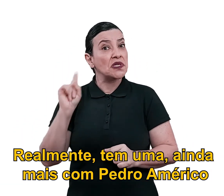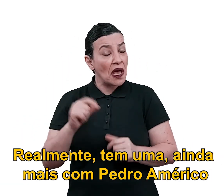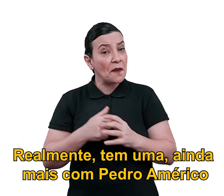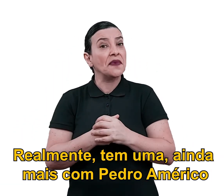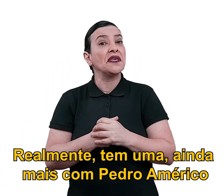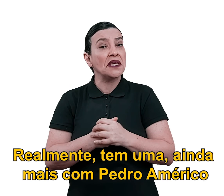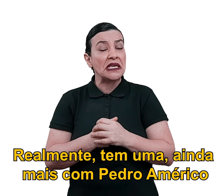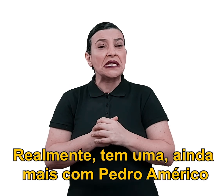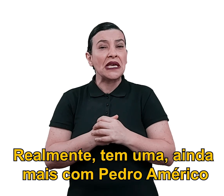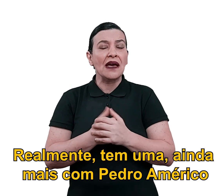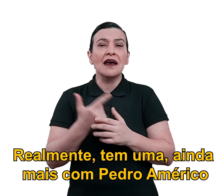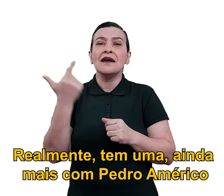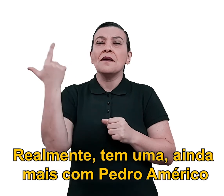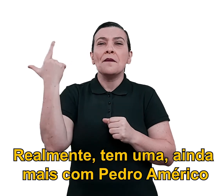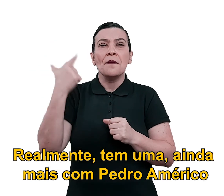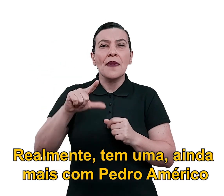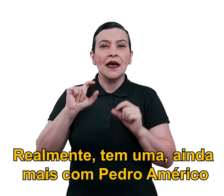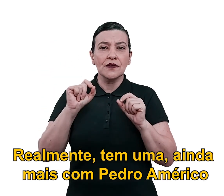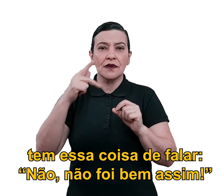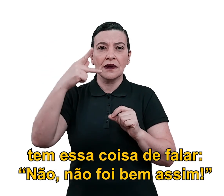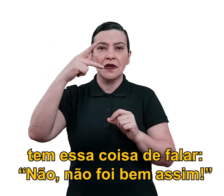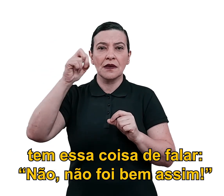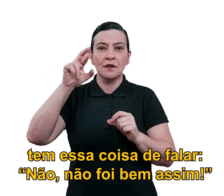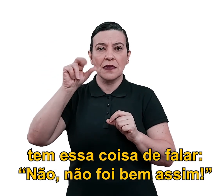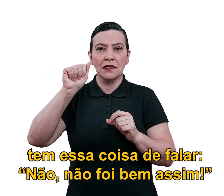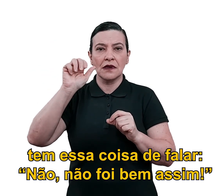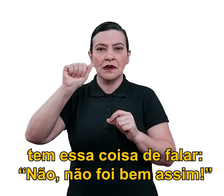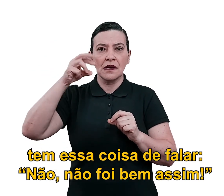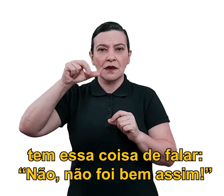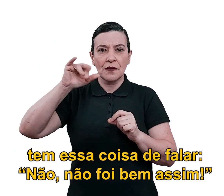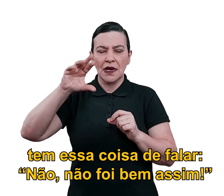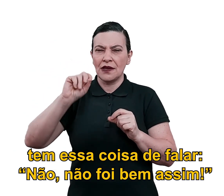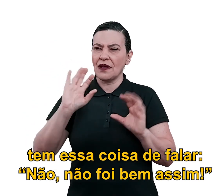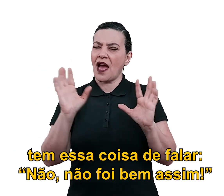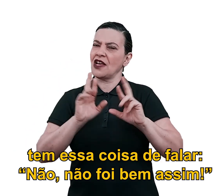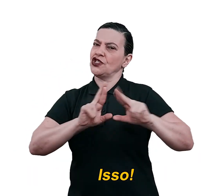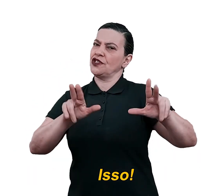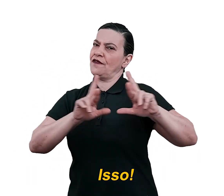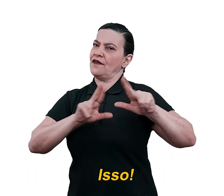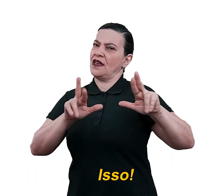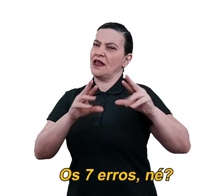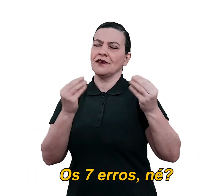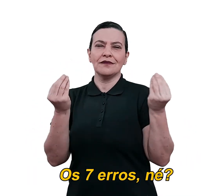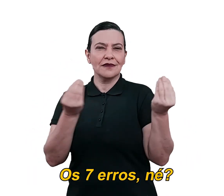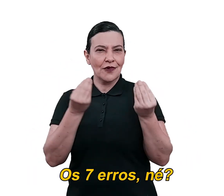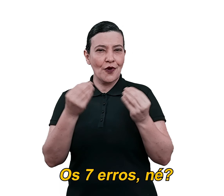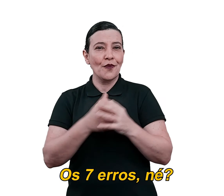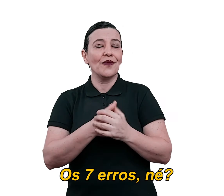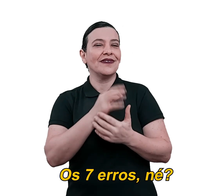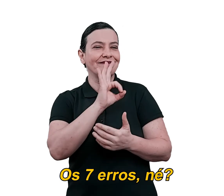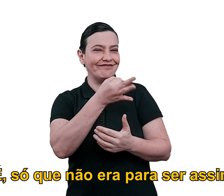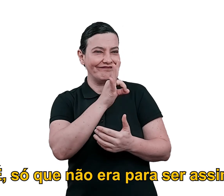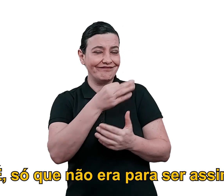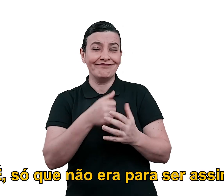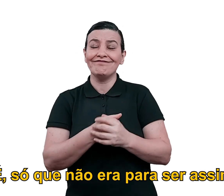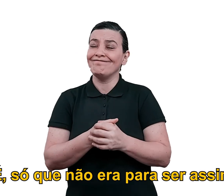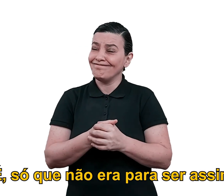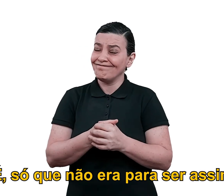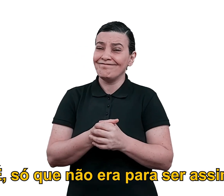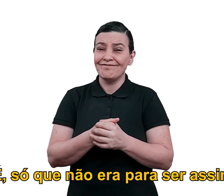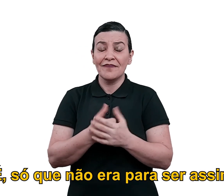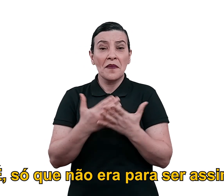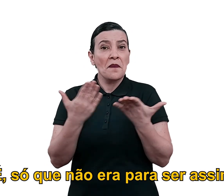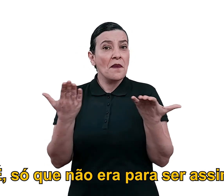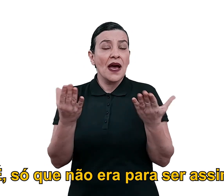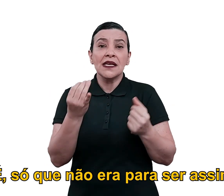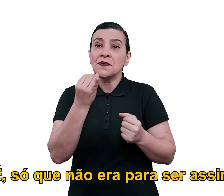Realmente tem ainda mais com o Pedro Américo, né? Essa coisa de falar, não foi bem assim, isso, né? Como uma os 7 erros. Exatamente.